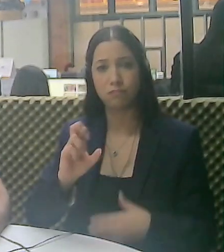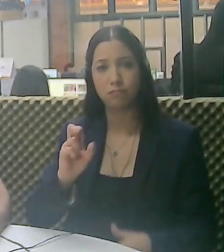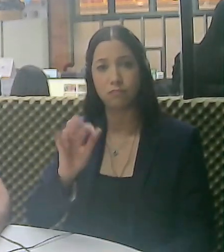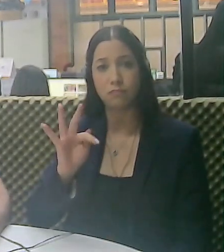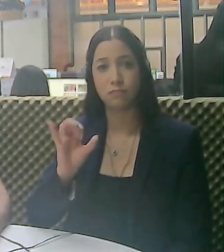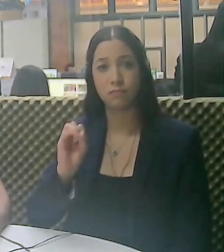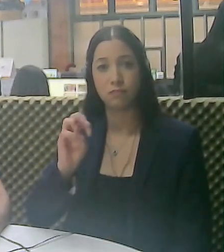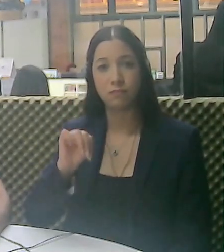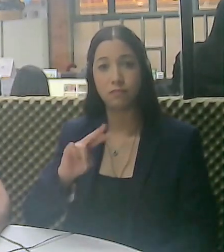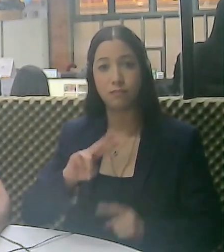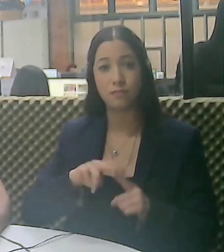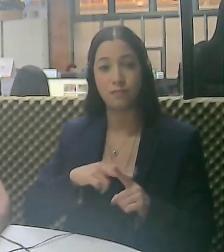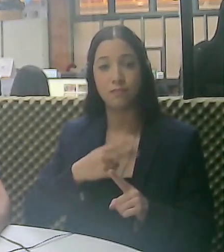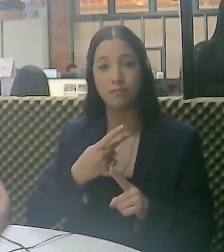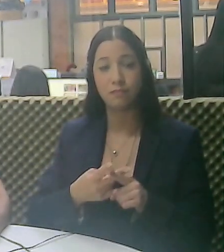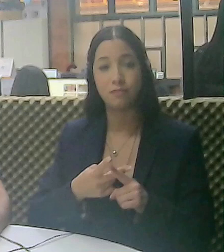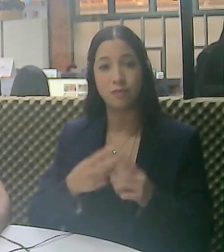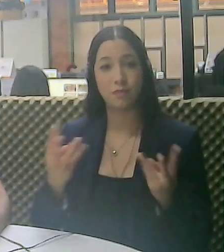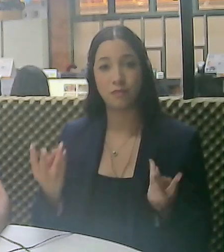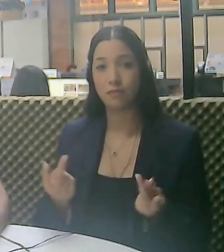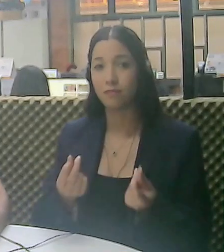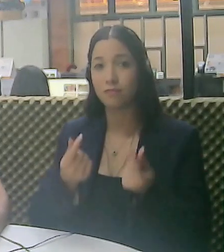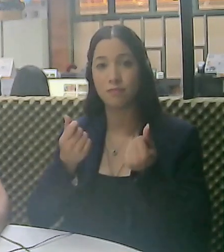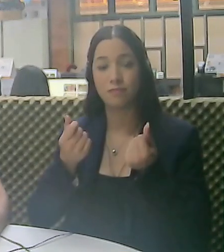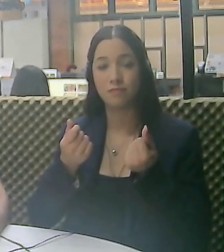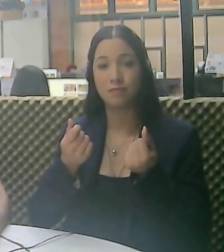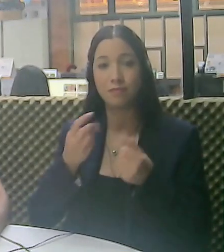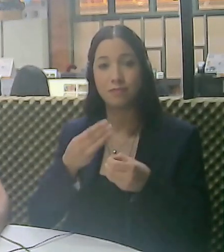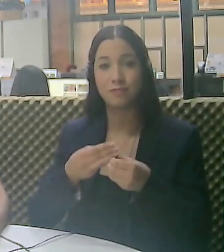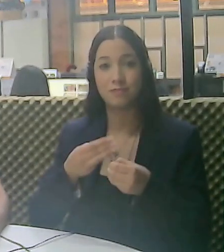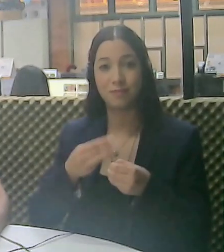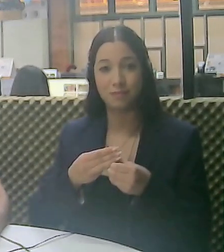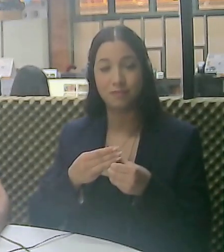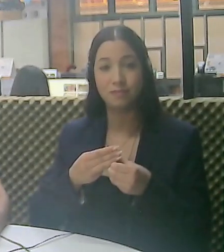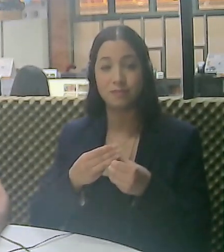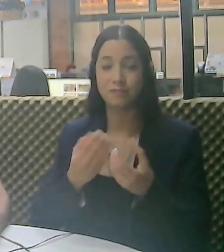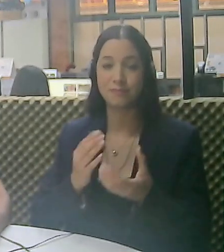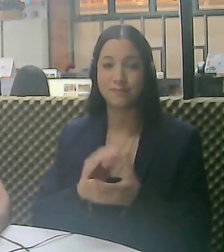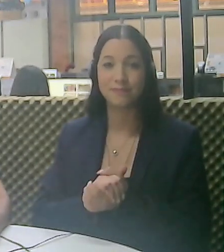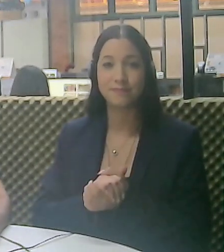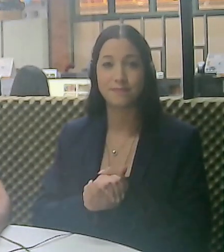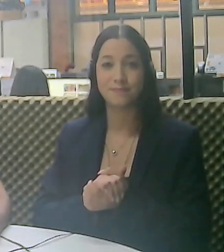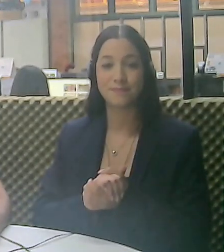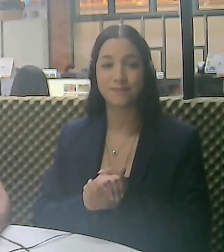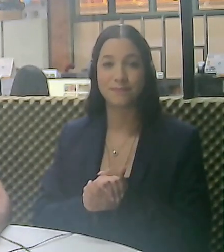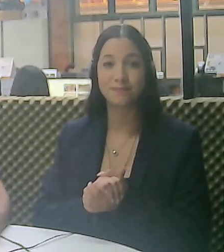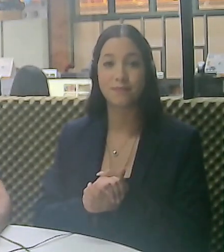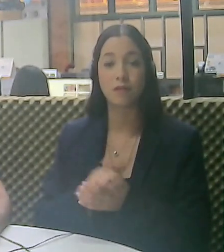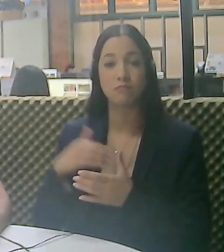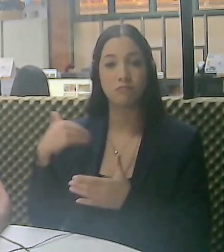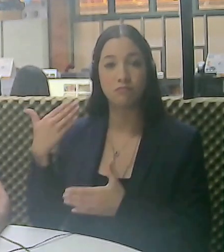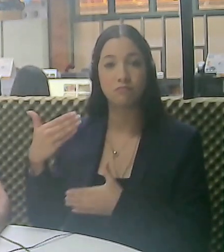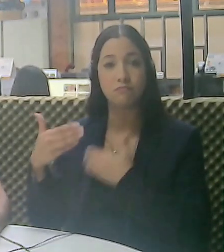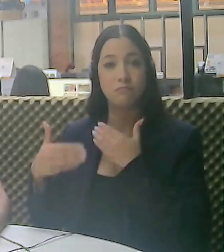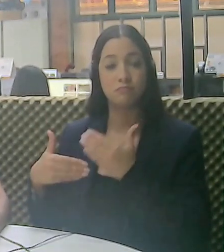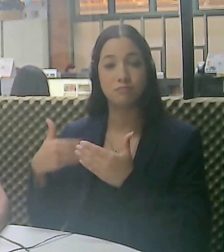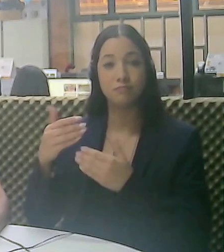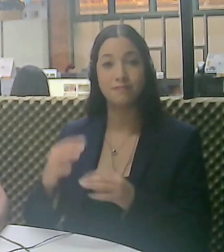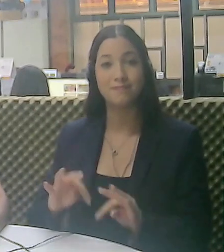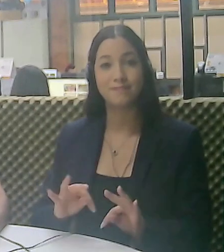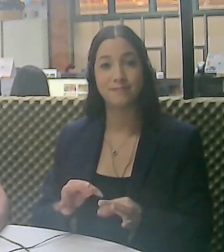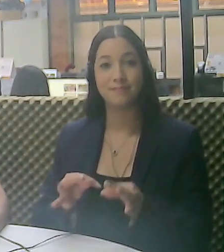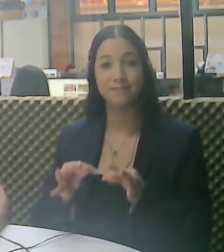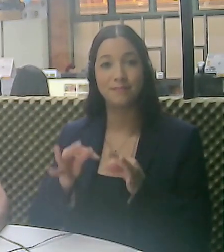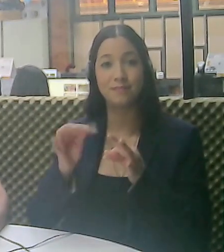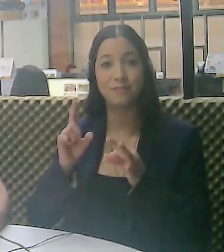história da cidade, o Programa Extraordinário de Refinanciamento Municipal, ou Refin Extra. Em todo esse processo, a tecnologia